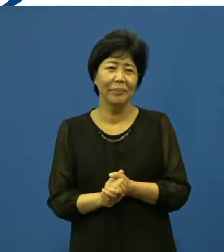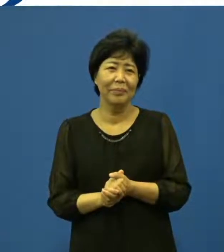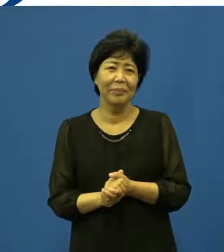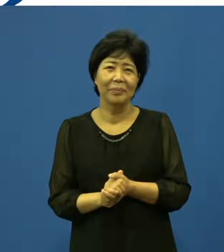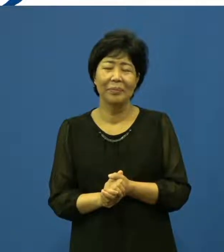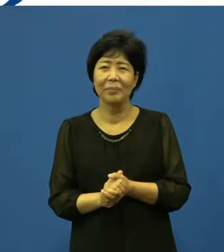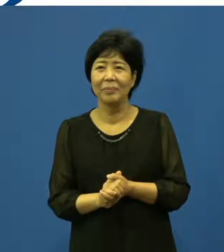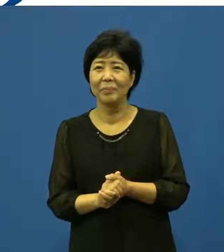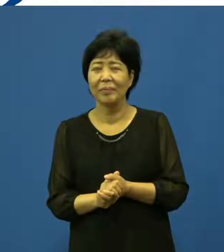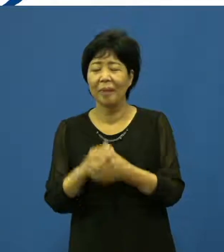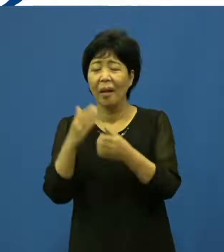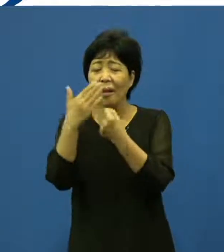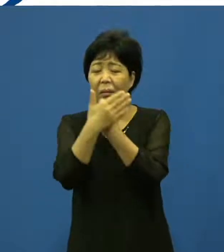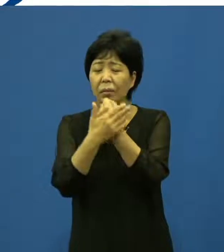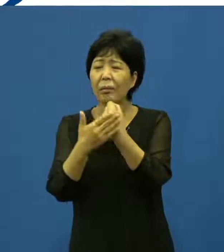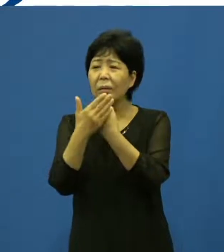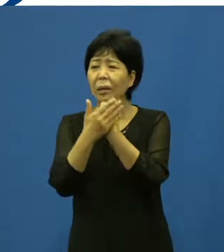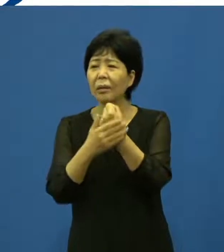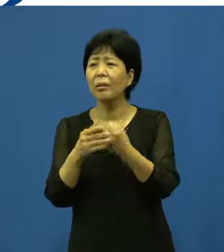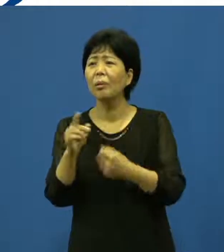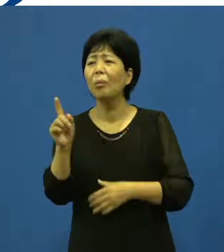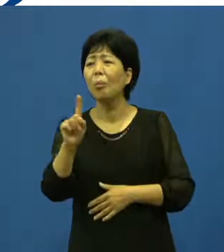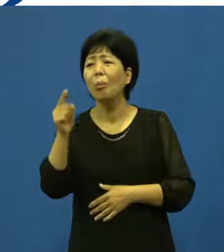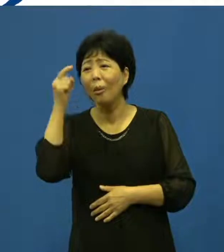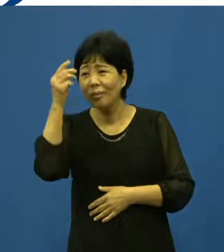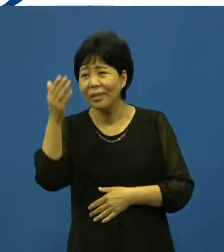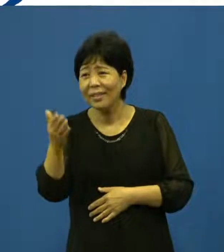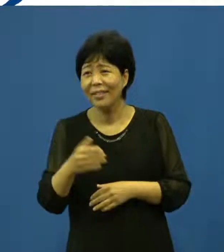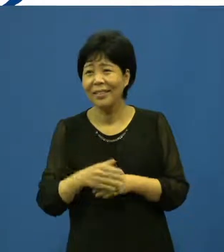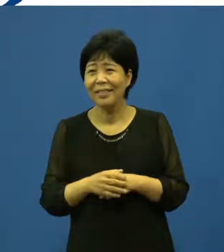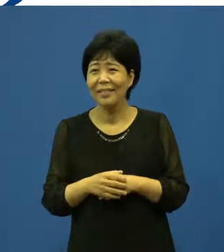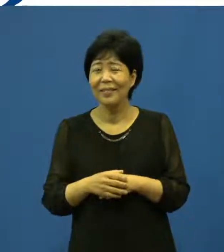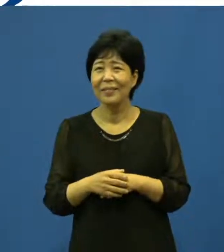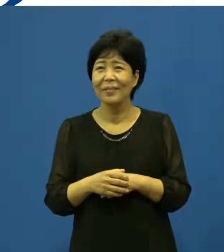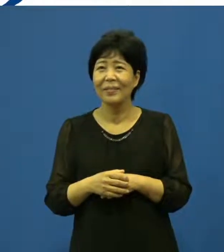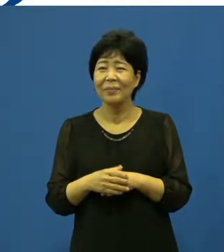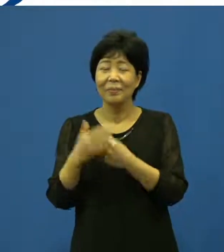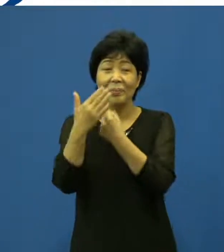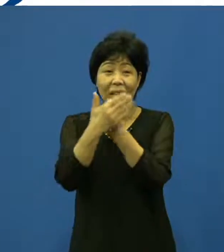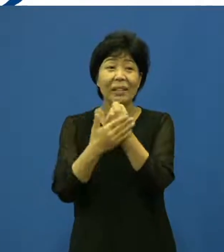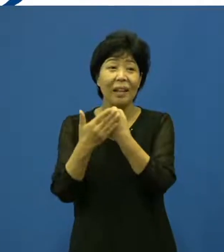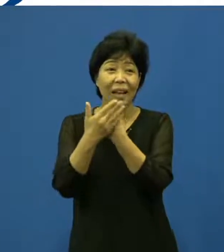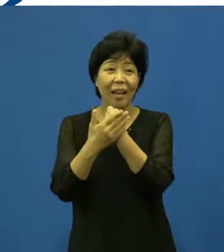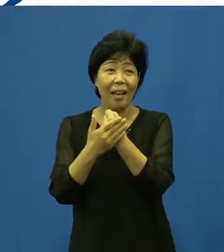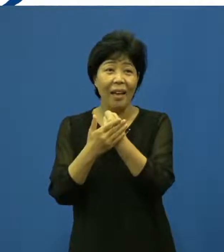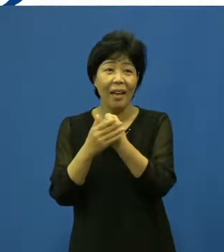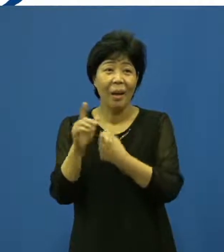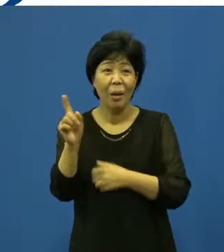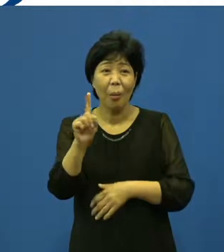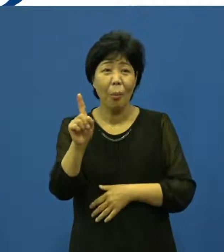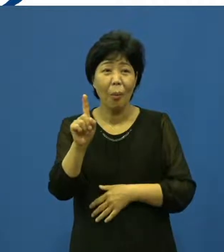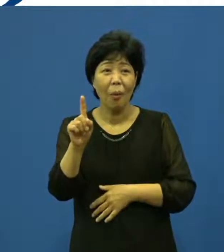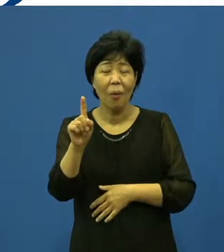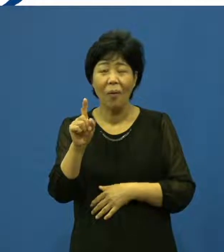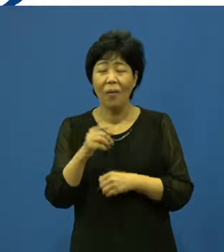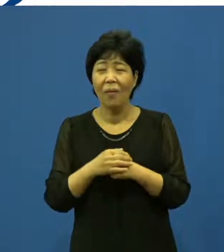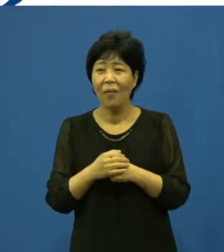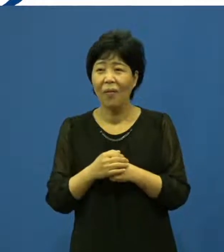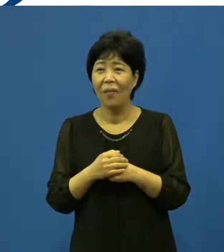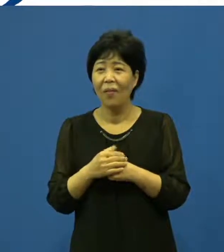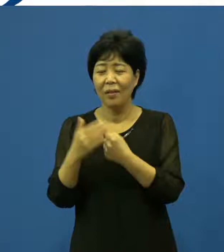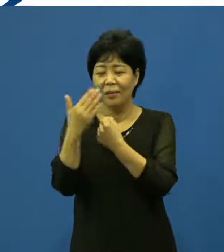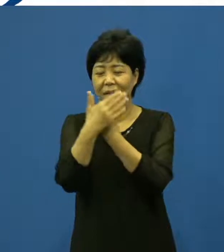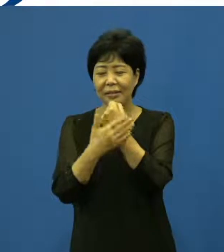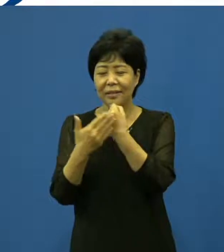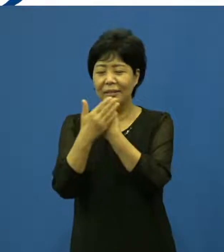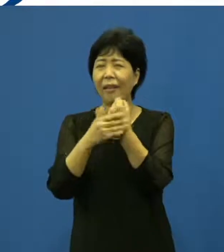자, 우선 은혜란 무엇인가? 은혜란 무엇인가? 여러분 은혜는 무엇이라고 생각하십니까? 은혜란